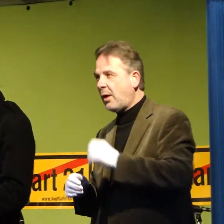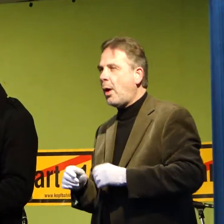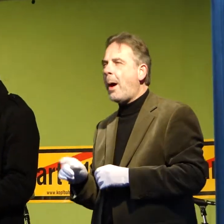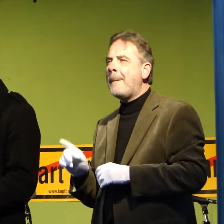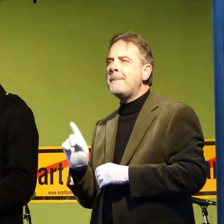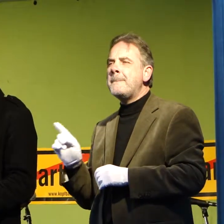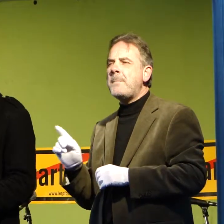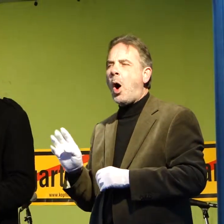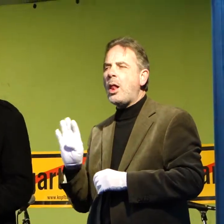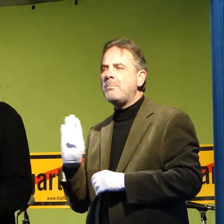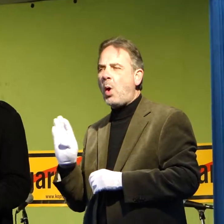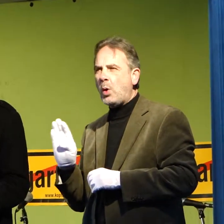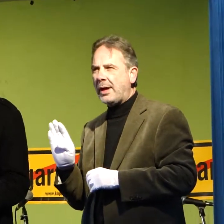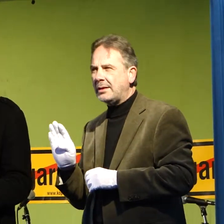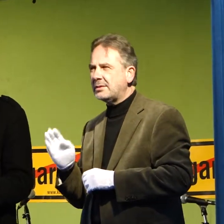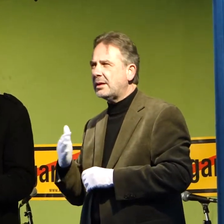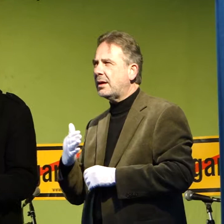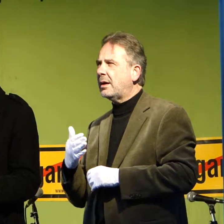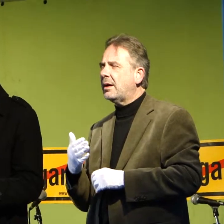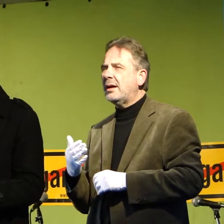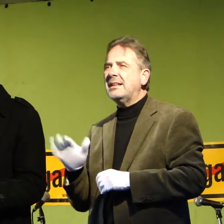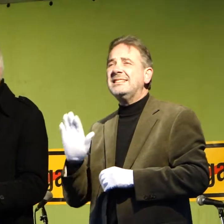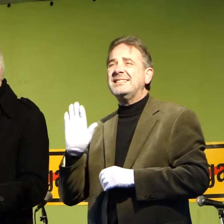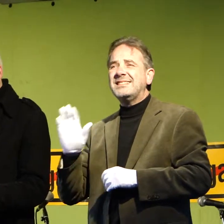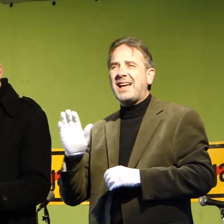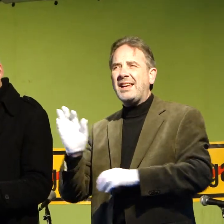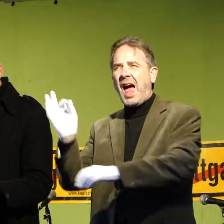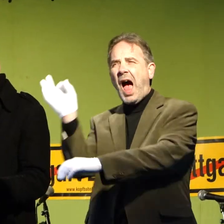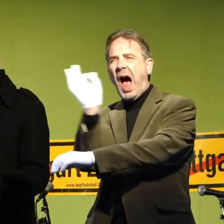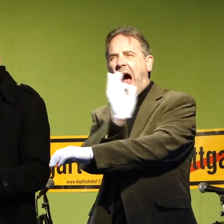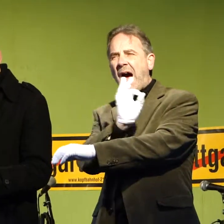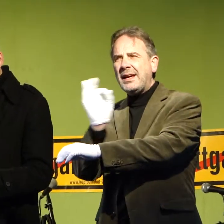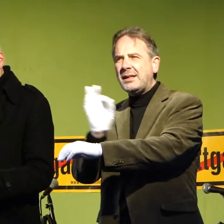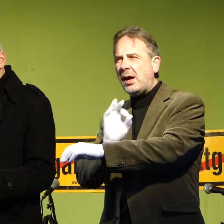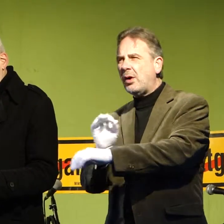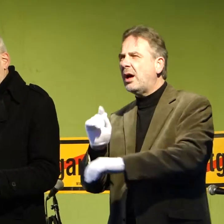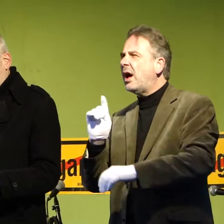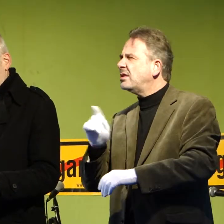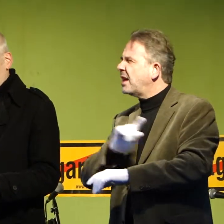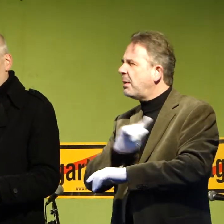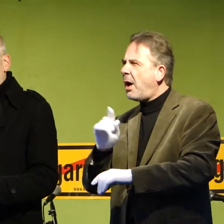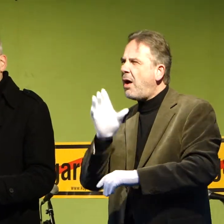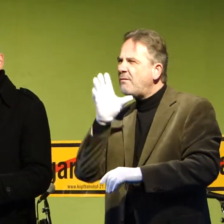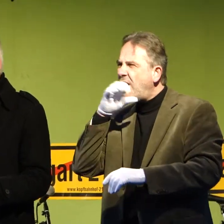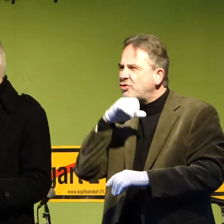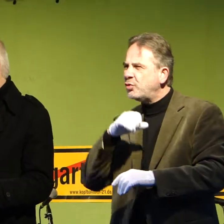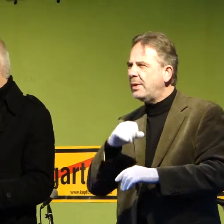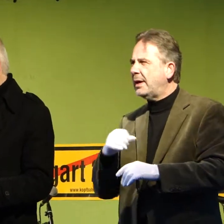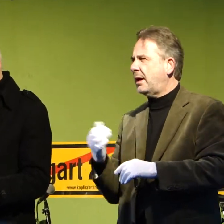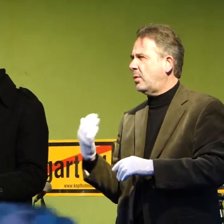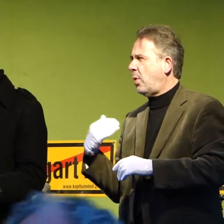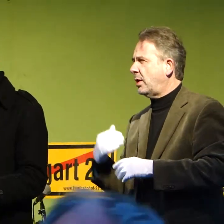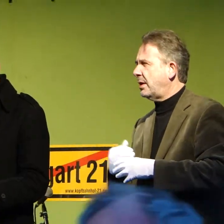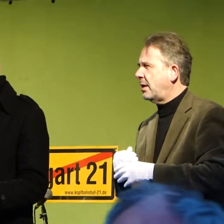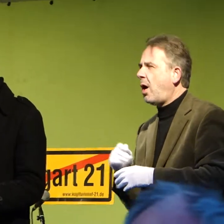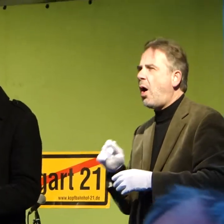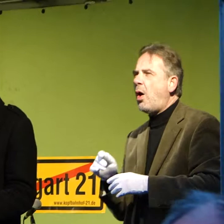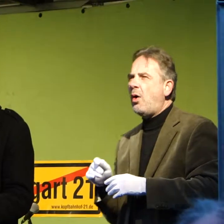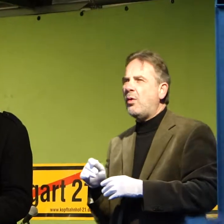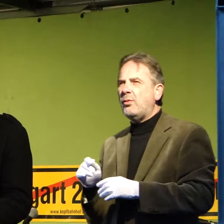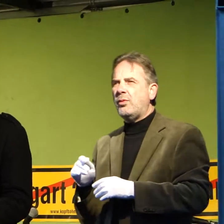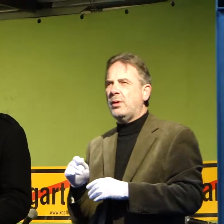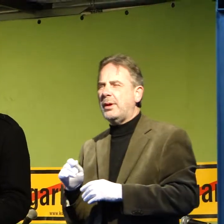Paul Gonatz und seine Architektur, das ist treffend beschrieben worden von dem Architekturkritiker